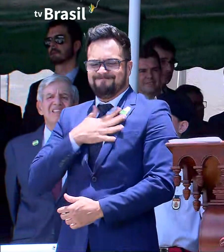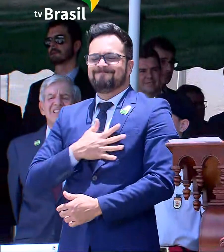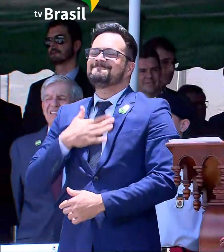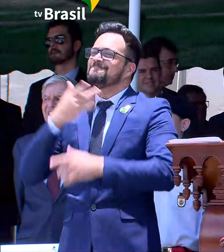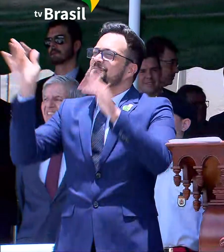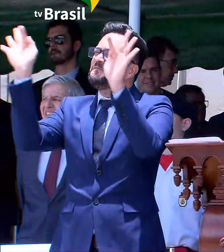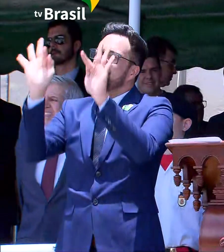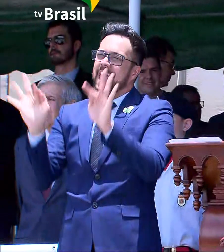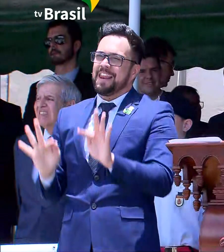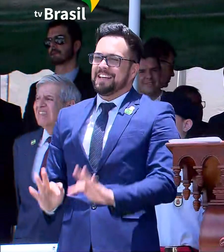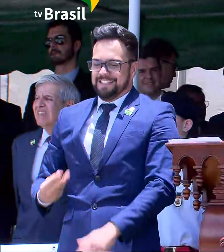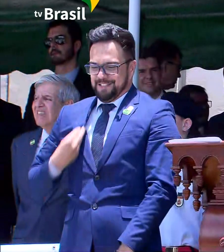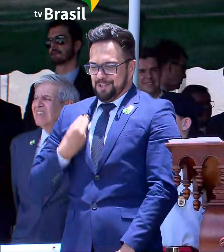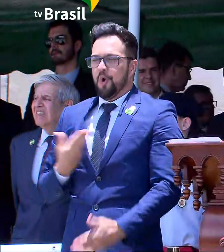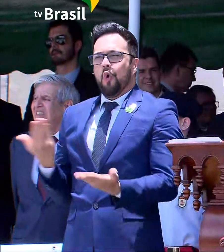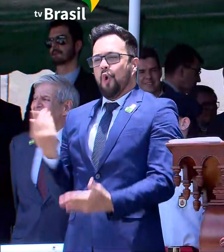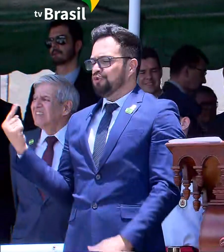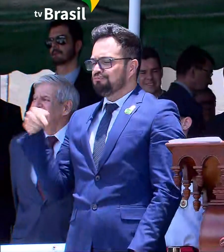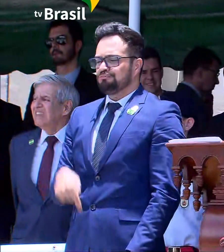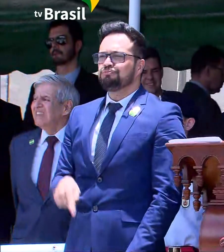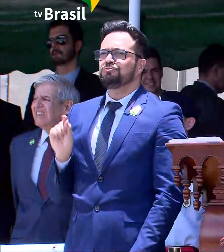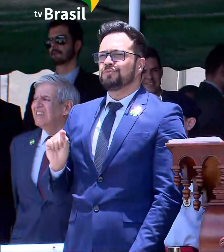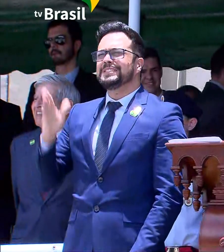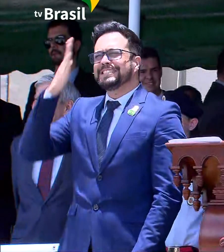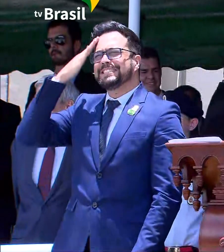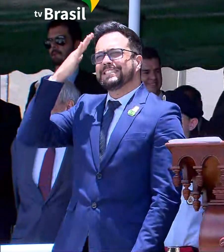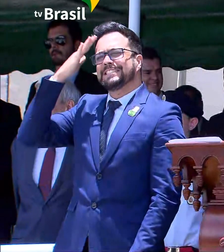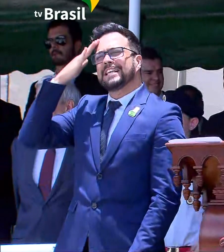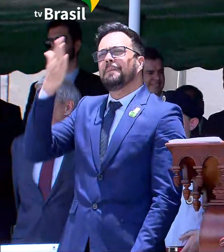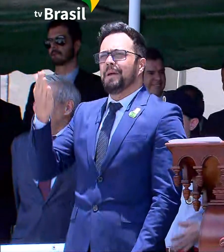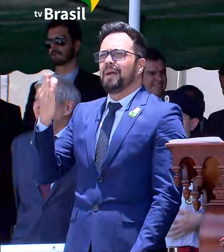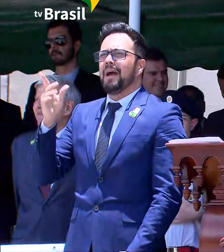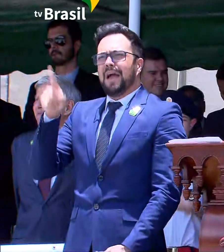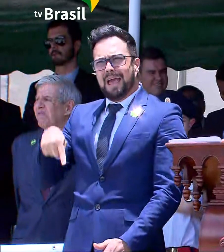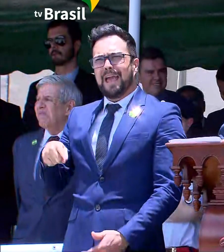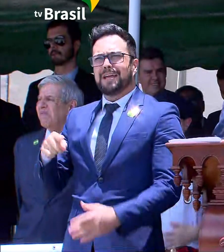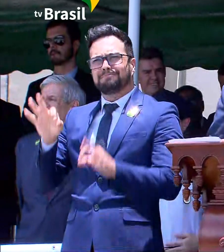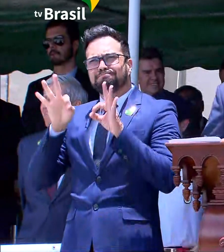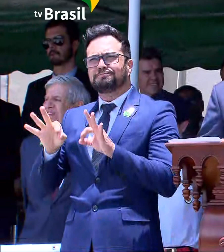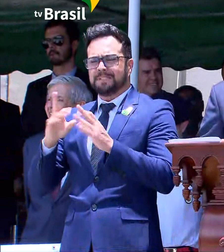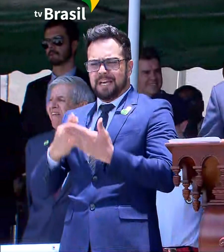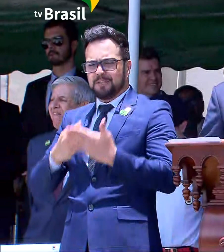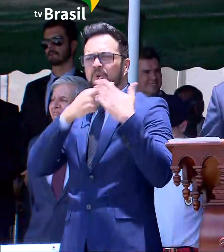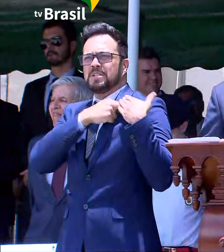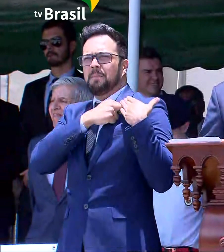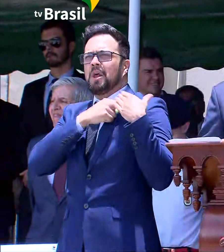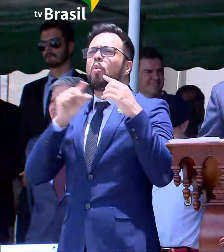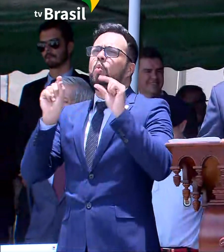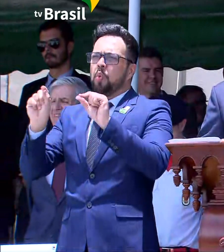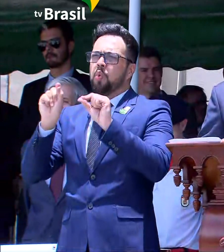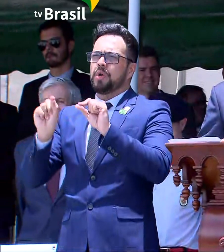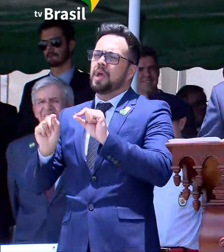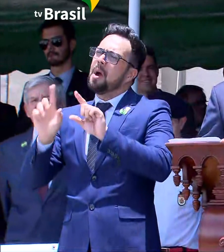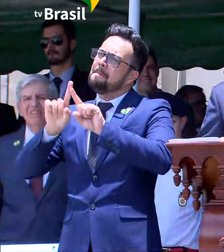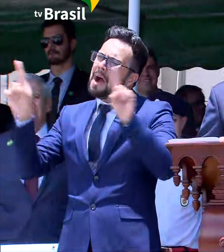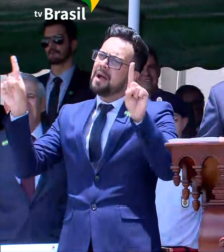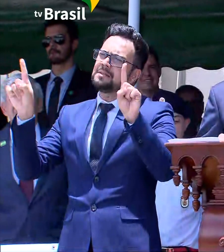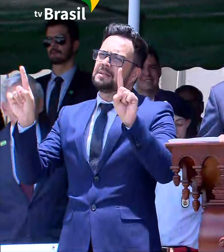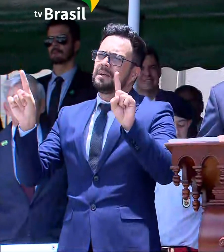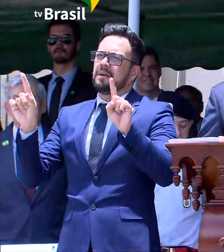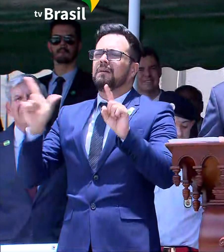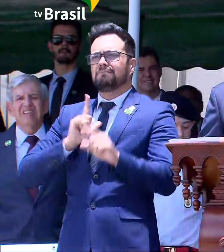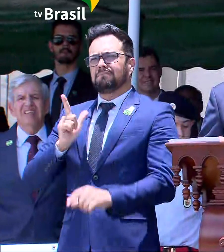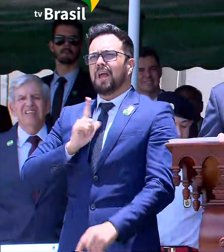aqui, mesmo ciente da enorme responsabilidade que tenho ao meu lado. Mas eu tenho uma grande